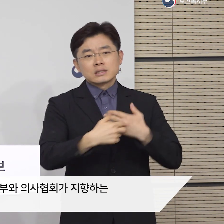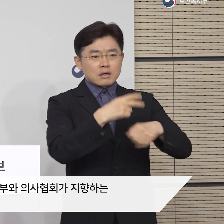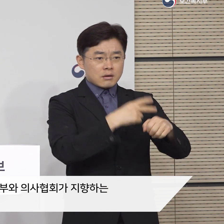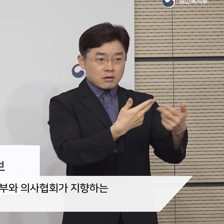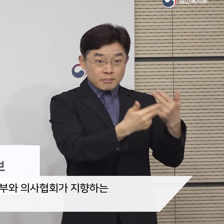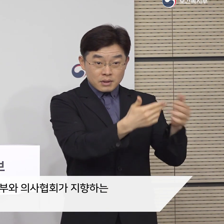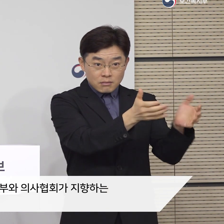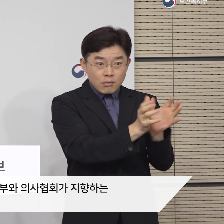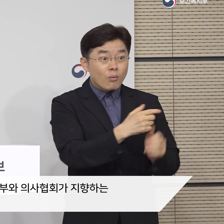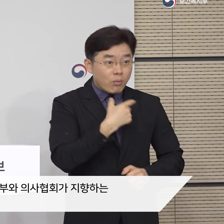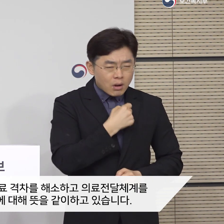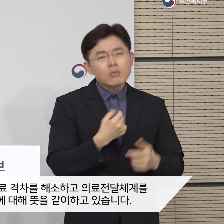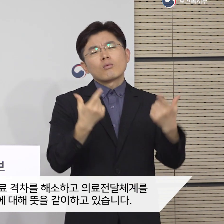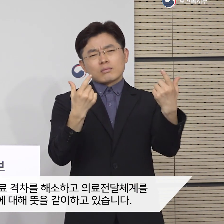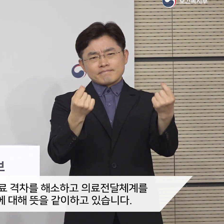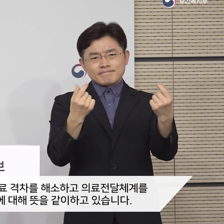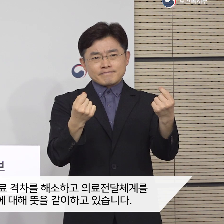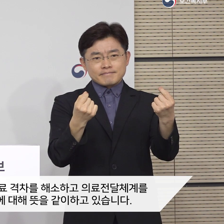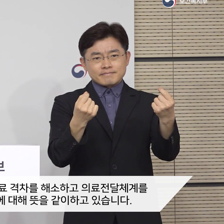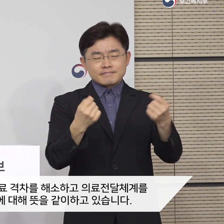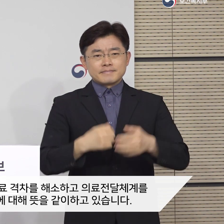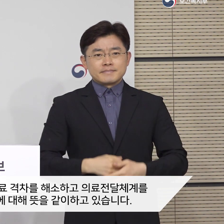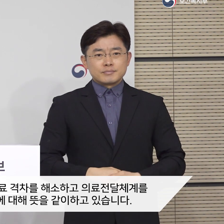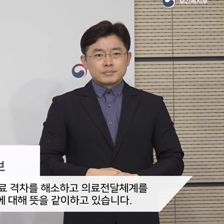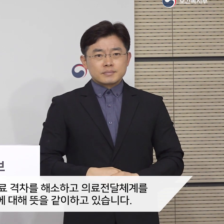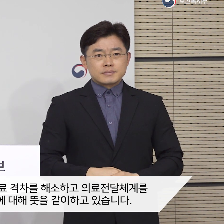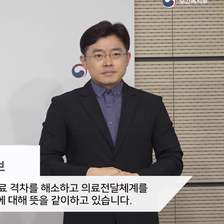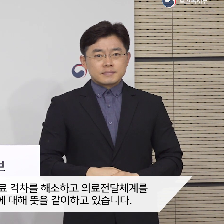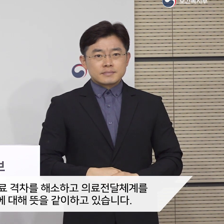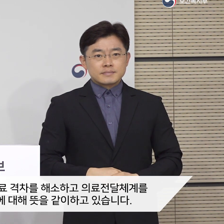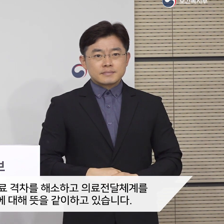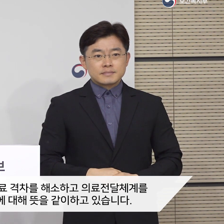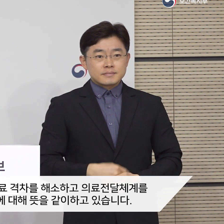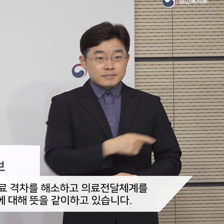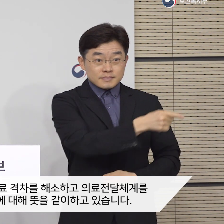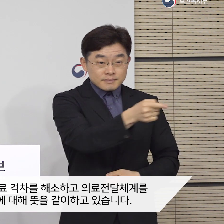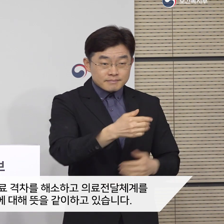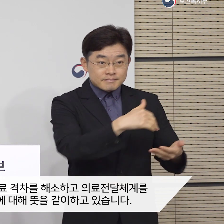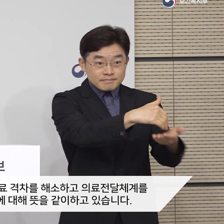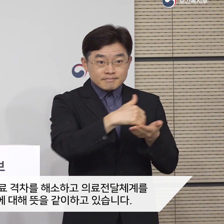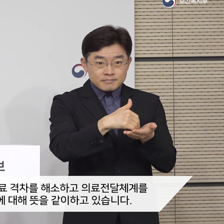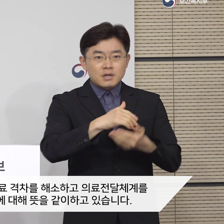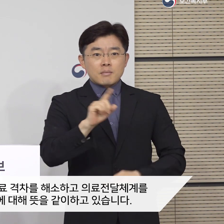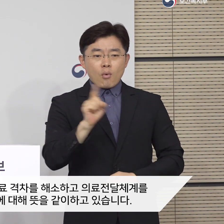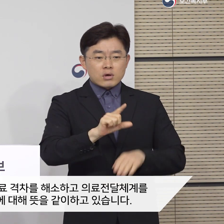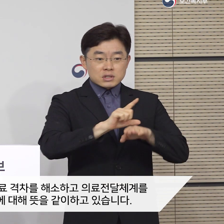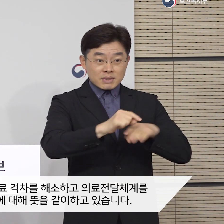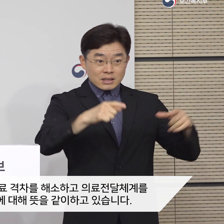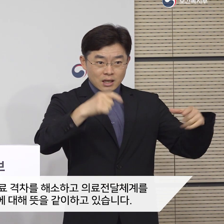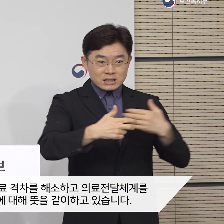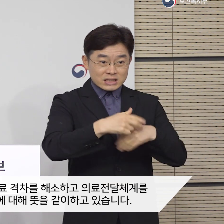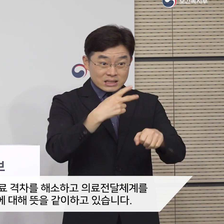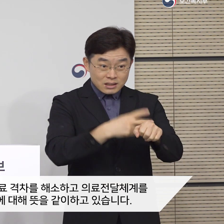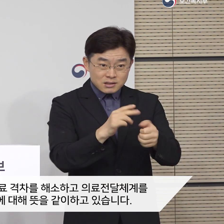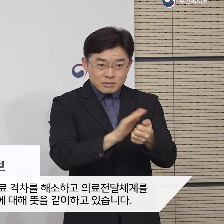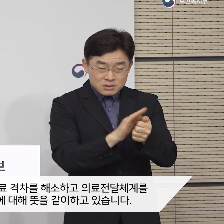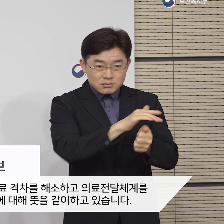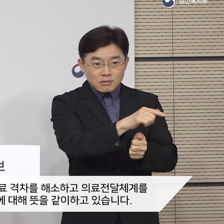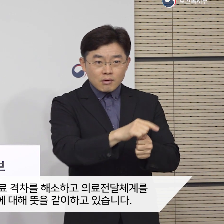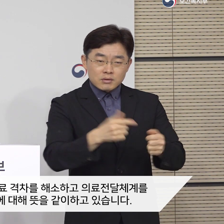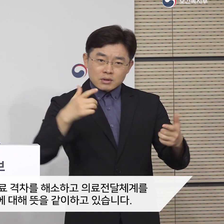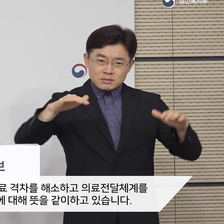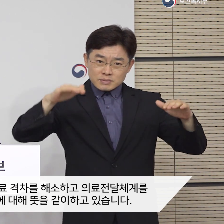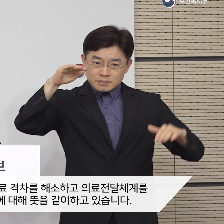없습니다. 의사협회를 비롯한 의사단체들은 지역 의료 격차를 해소하고 의료 전달